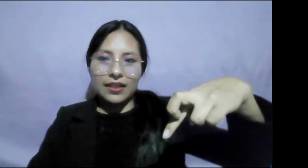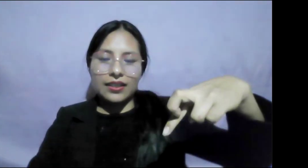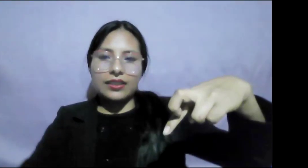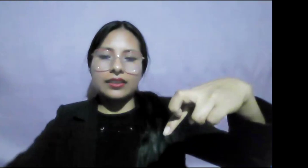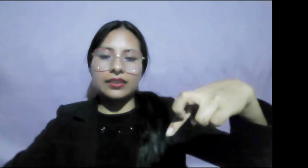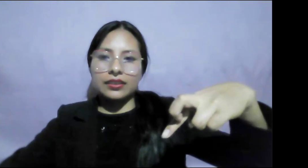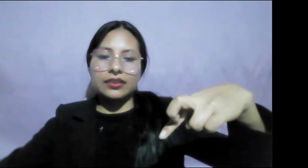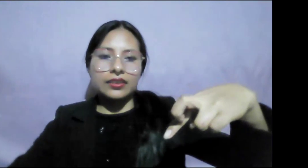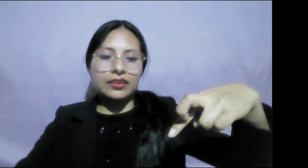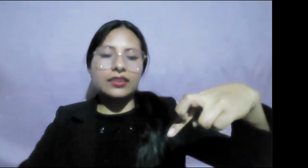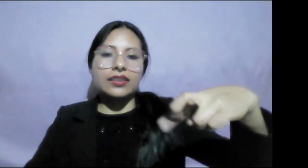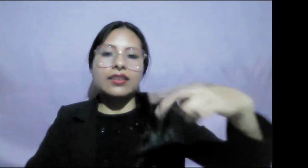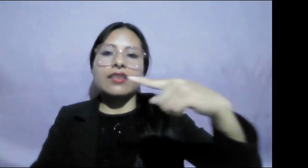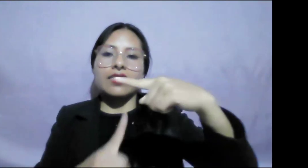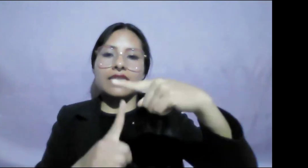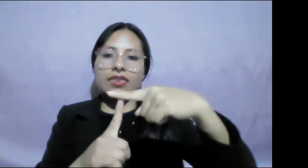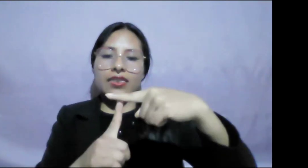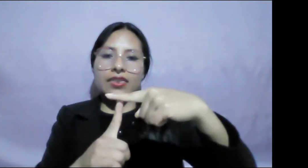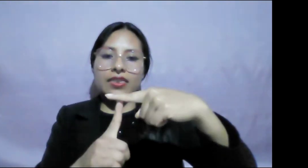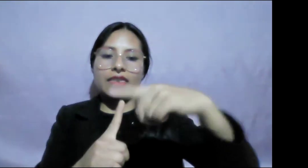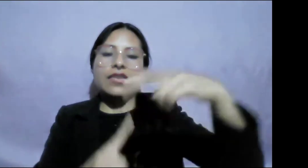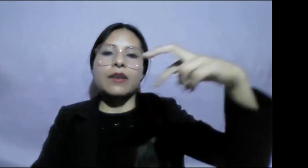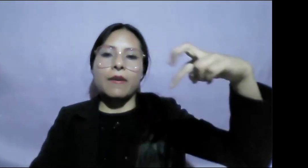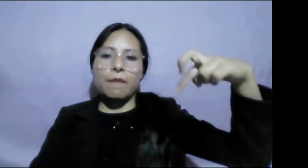tarapoto p muy bien